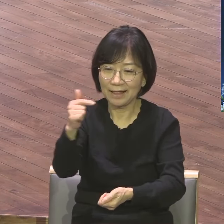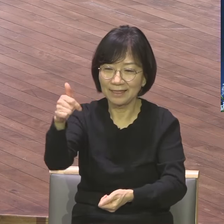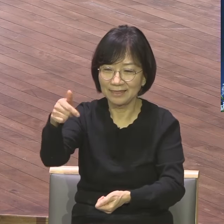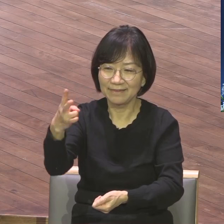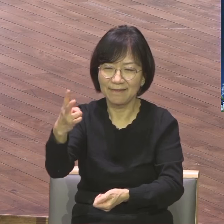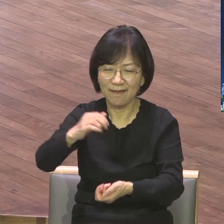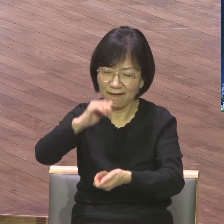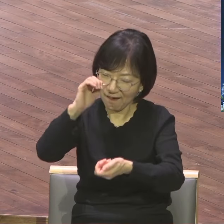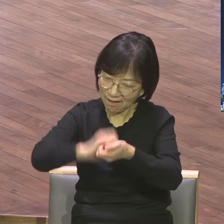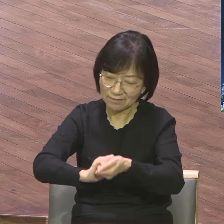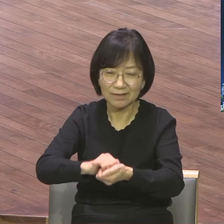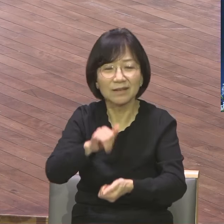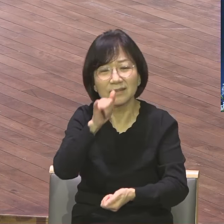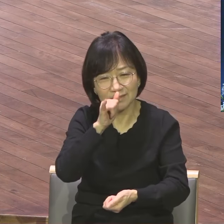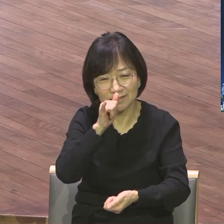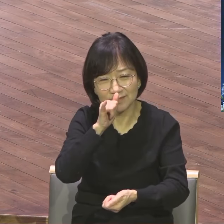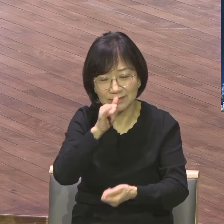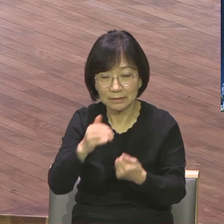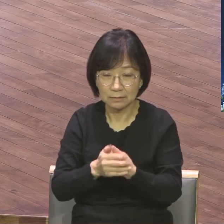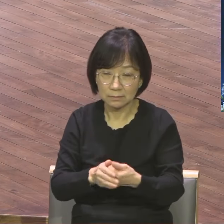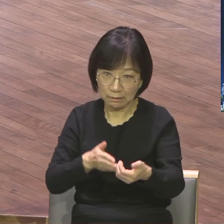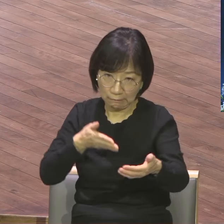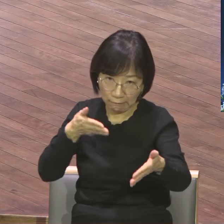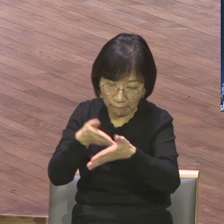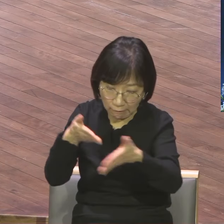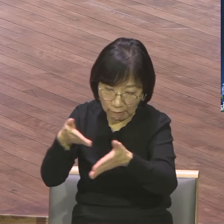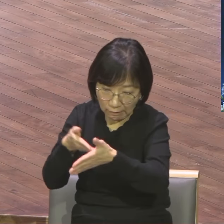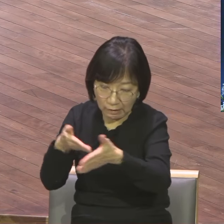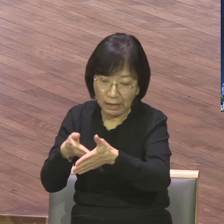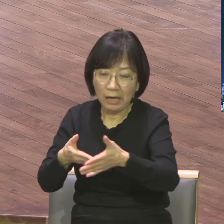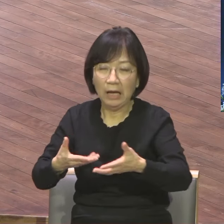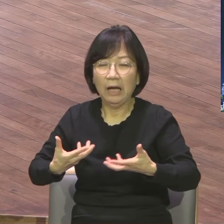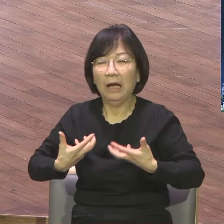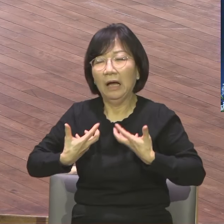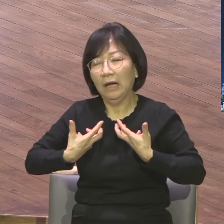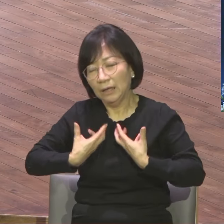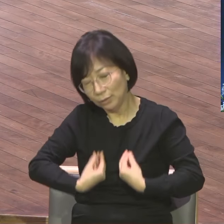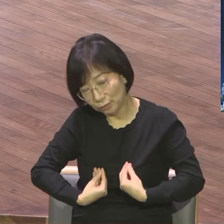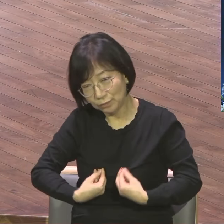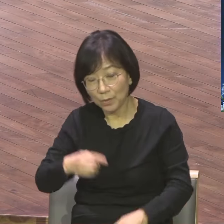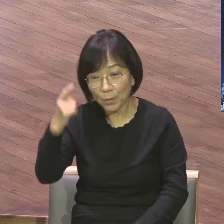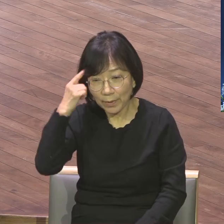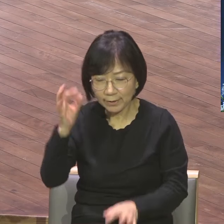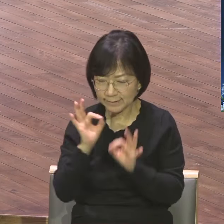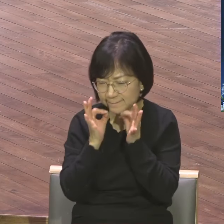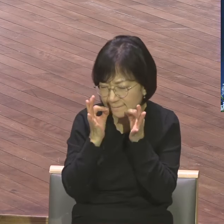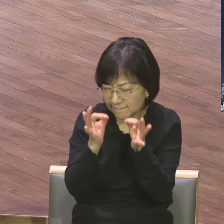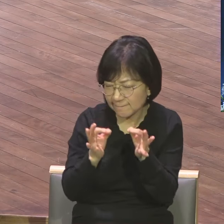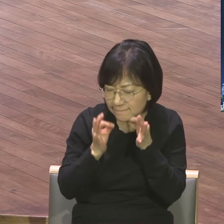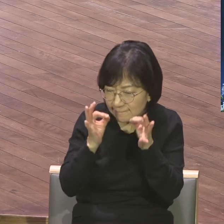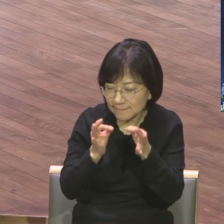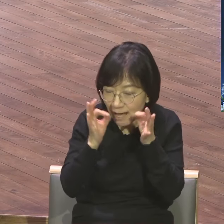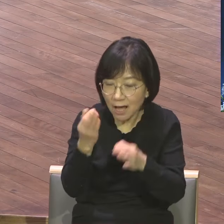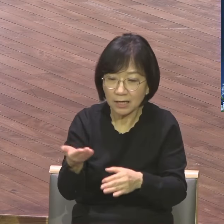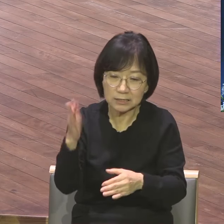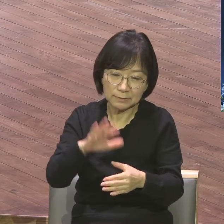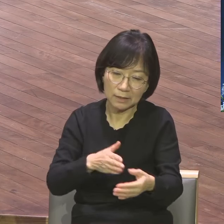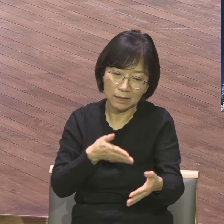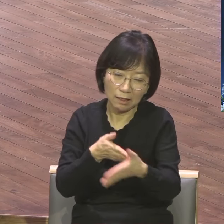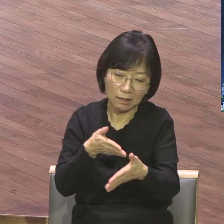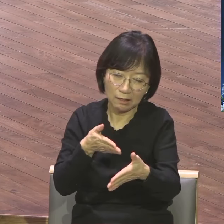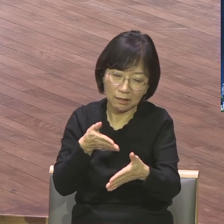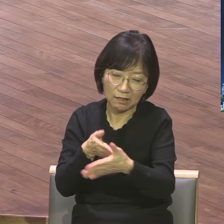그래서 이 한계를 절망의 선이라고 부릅니다. 아무리 노력해도 아무리 애써도 절대로 벗어나지